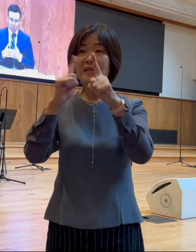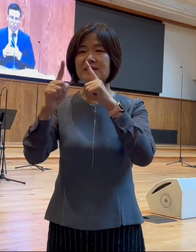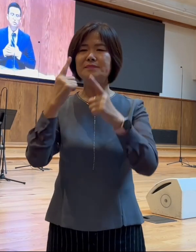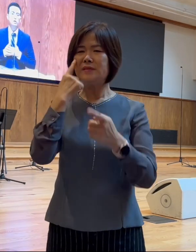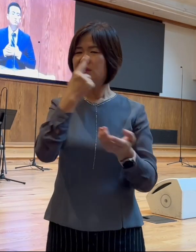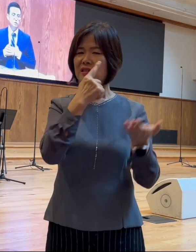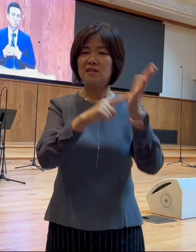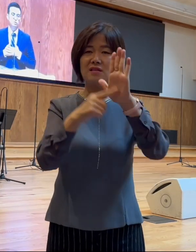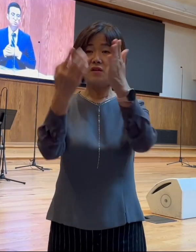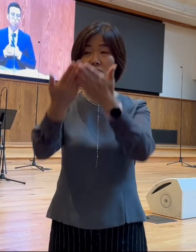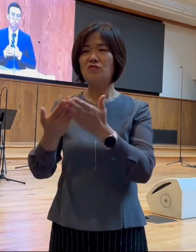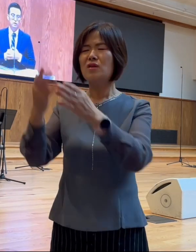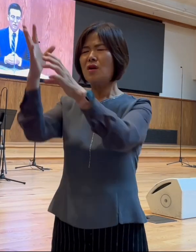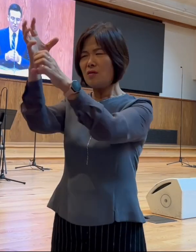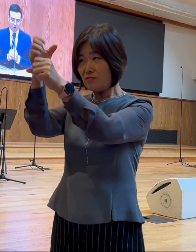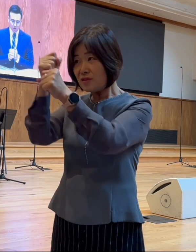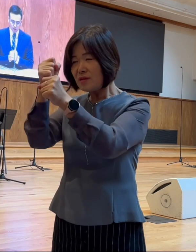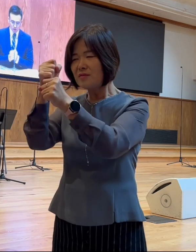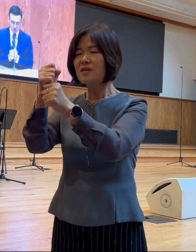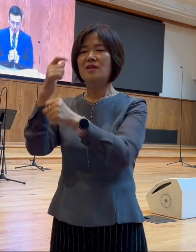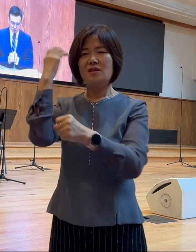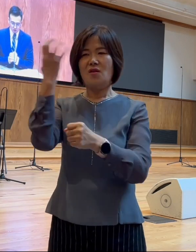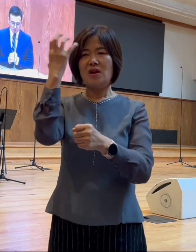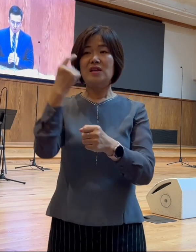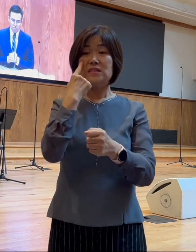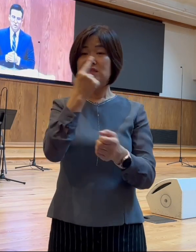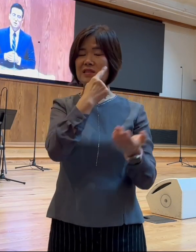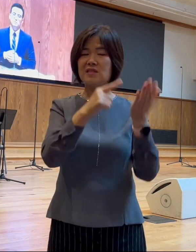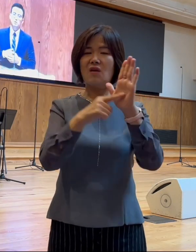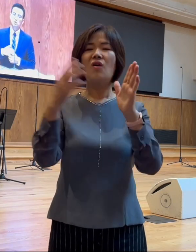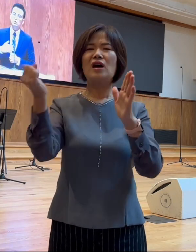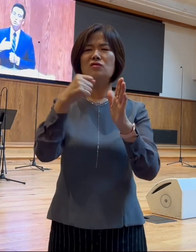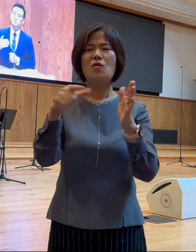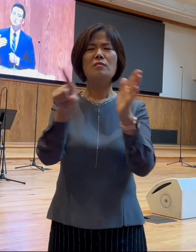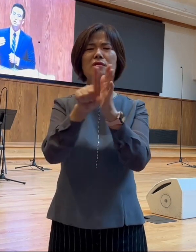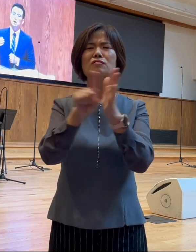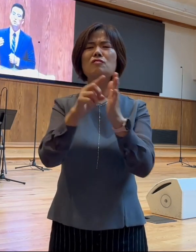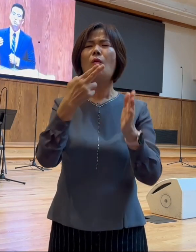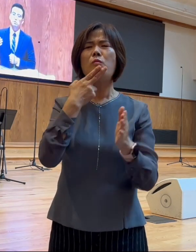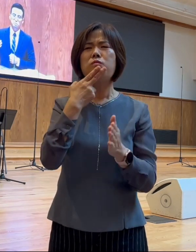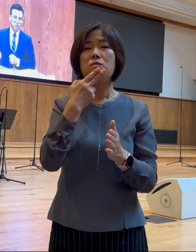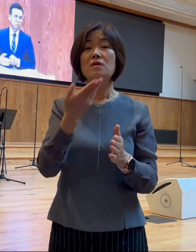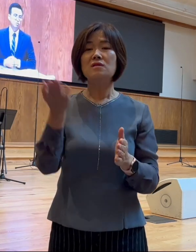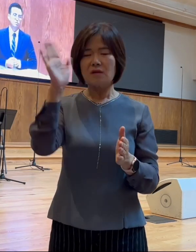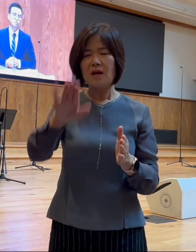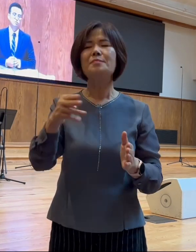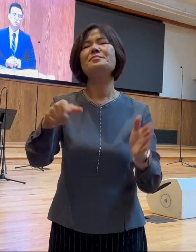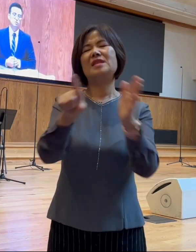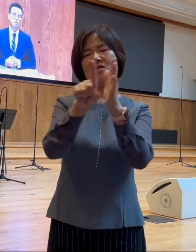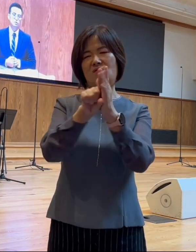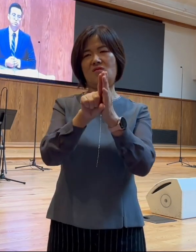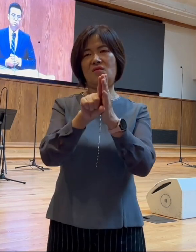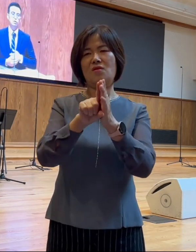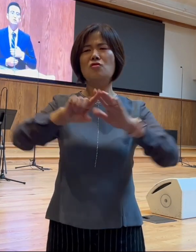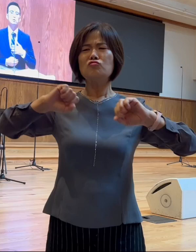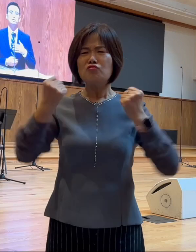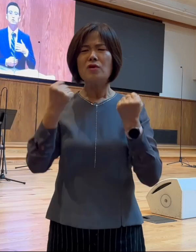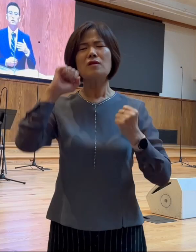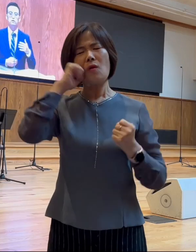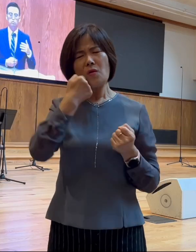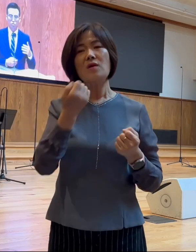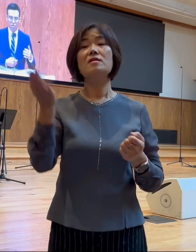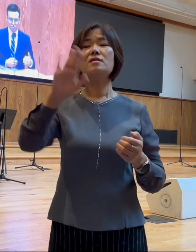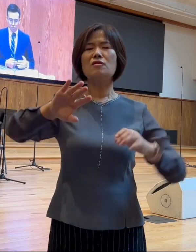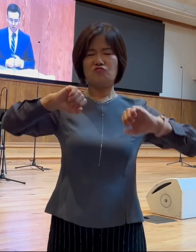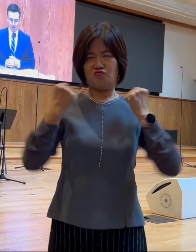증거를 주신 거에 붙잡을 수 있도록 그 영의 증거를 가지고 믿을 수 없을 때에도 믿고 순종할 수 없을